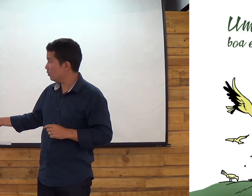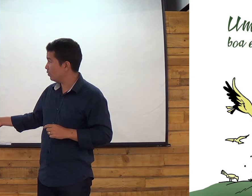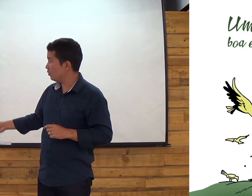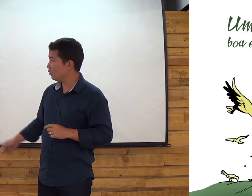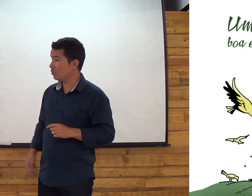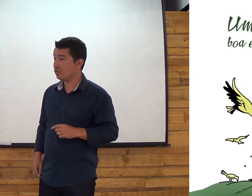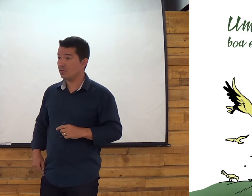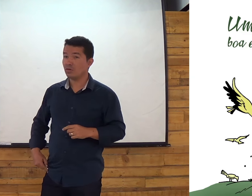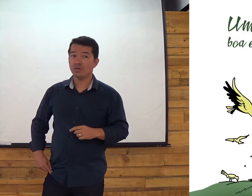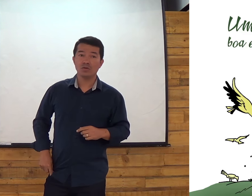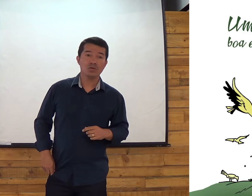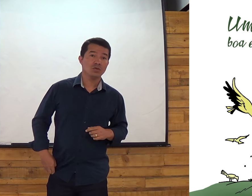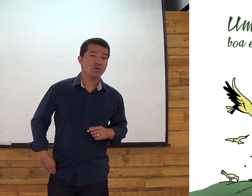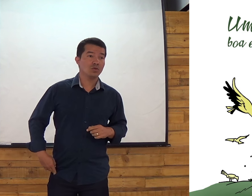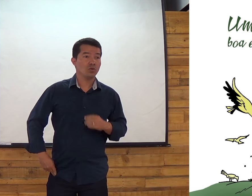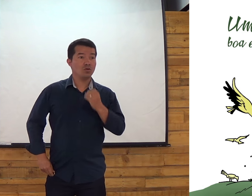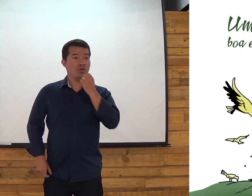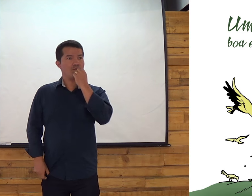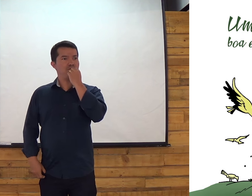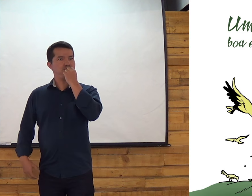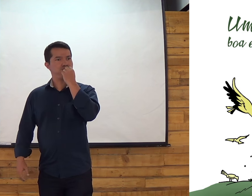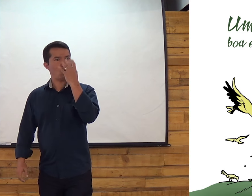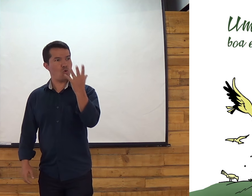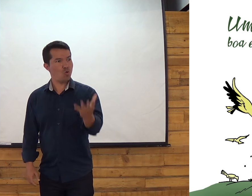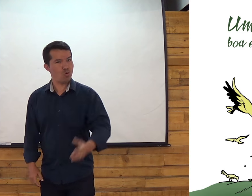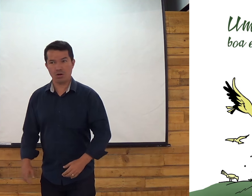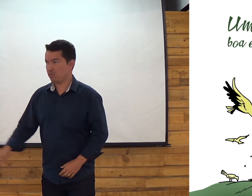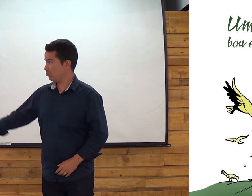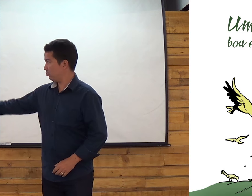uma terra boa e produtiva.